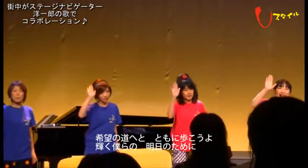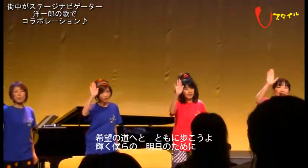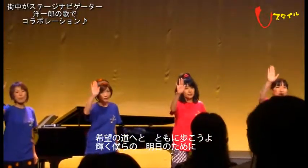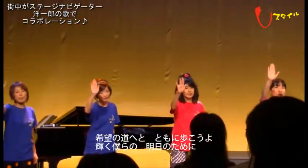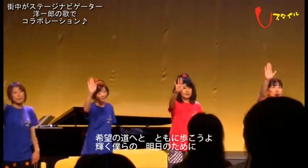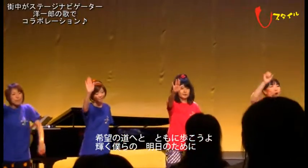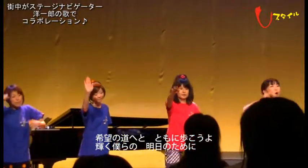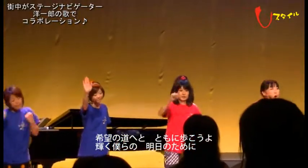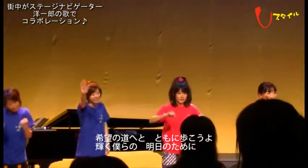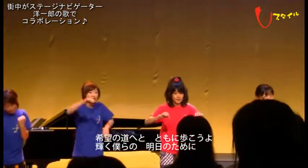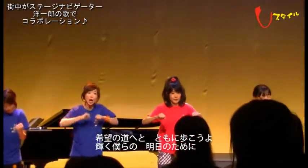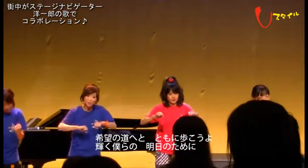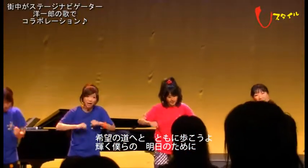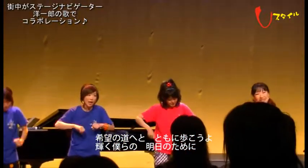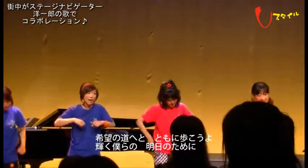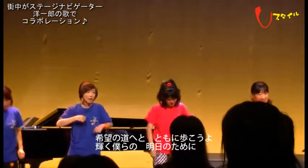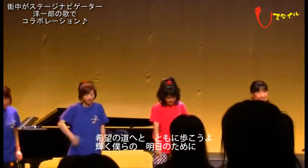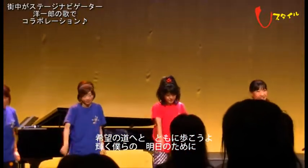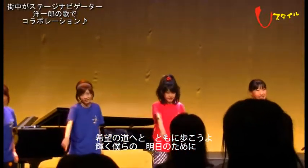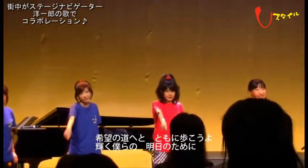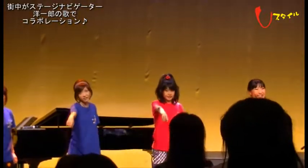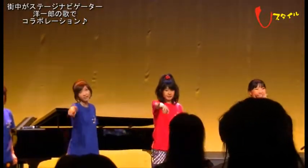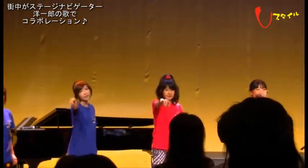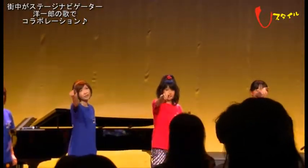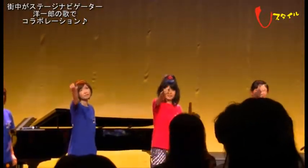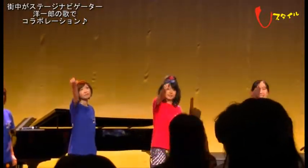ああああああni